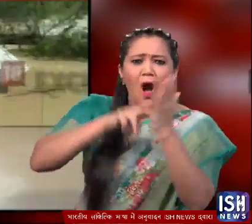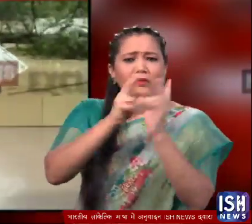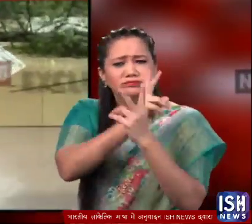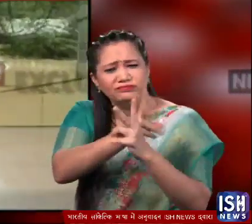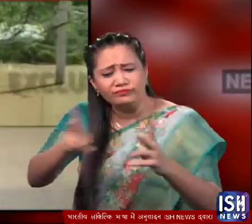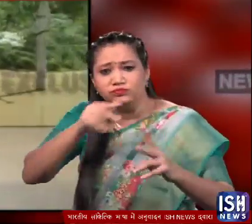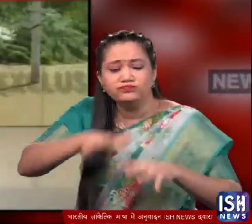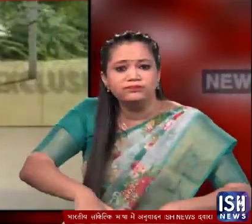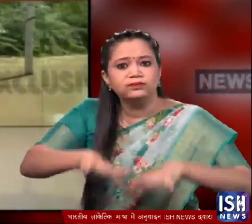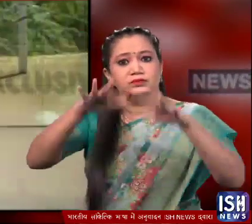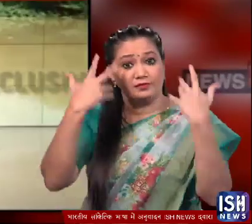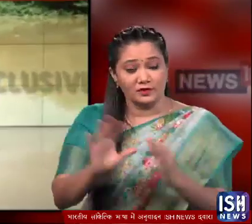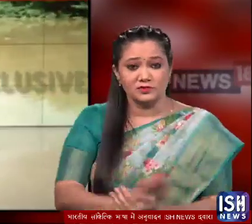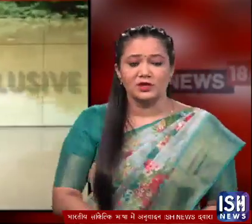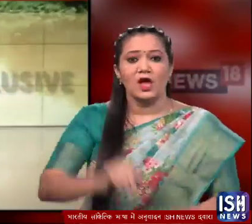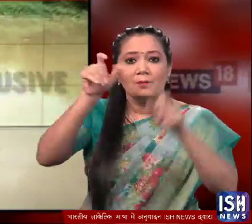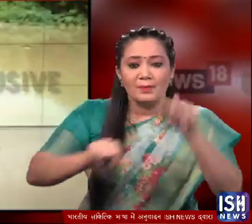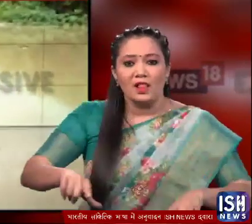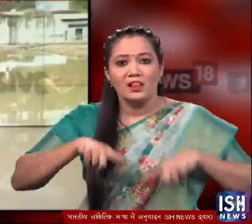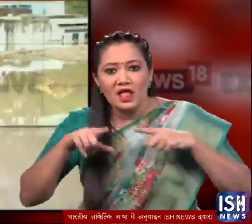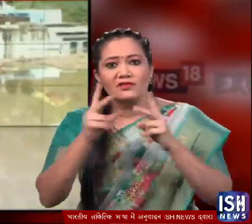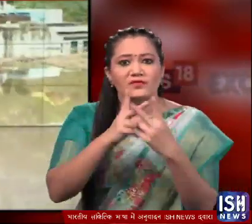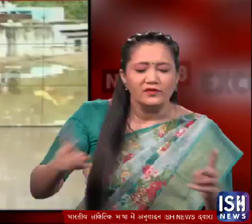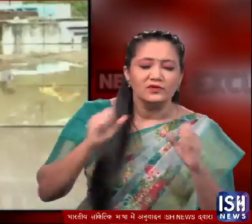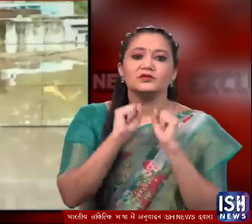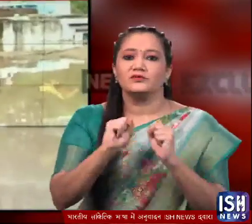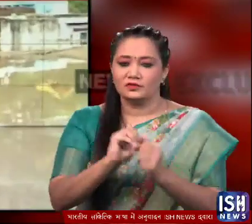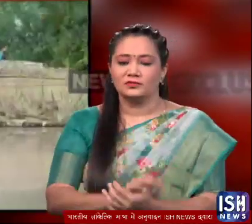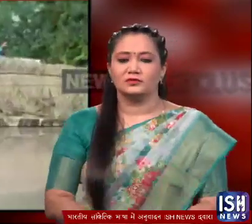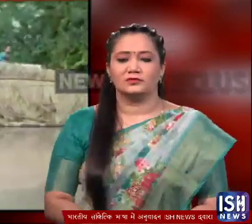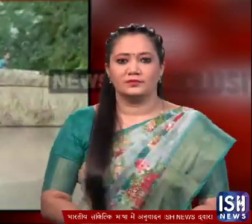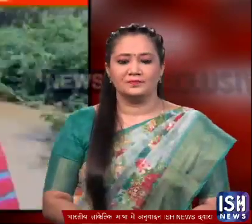गांव डूब चुके हैं, जहां लोगों की जान बचाने की कवायद जोरों पर है,